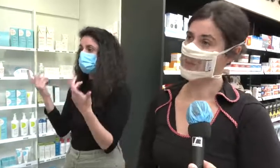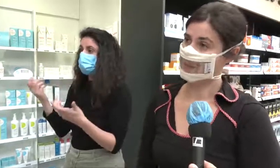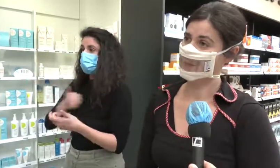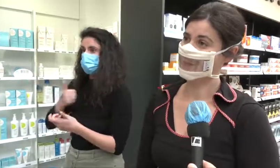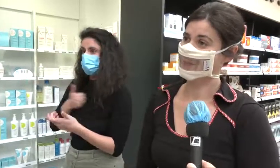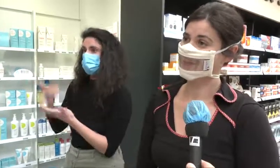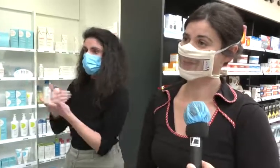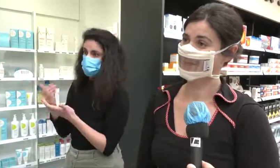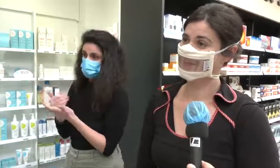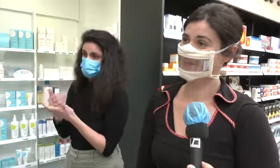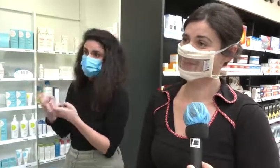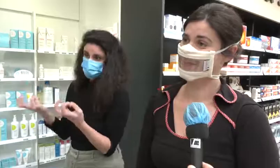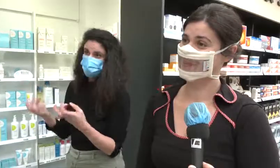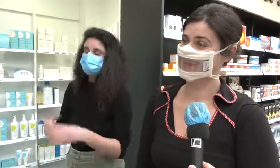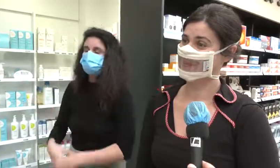choses comme ça.